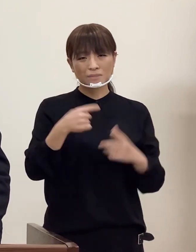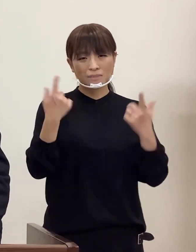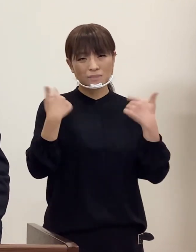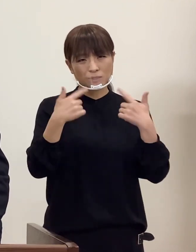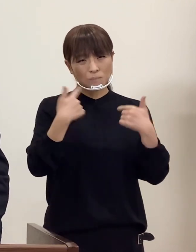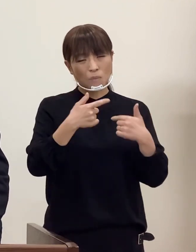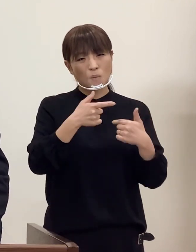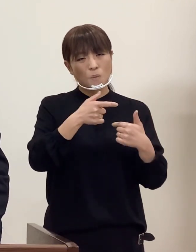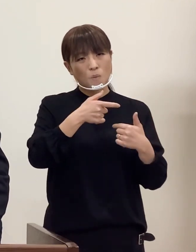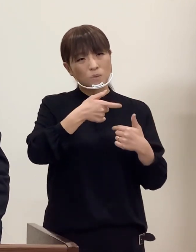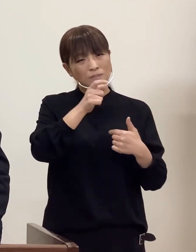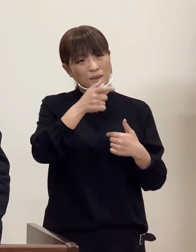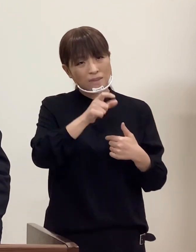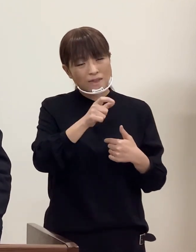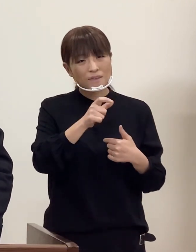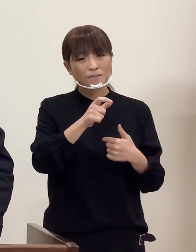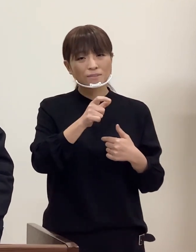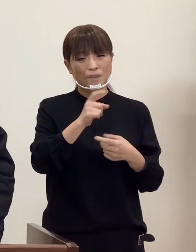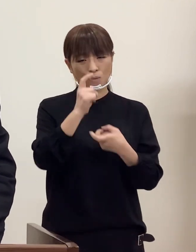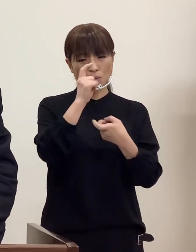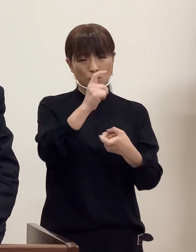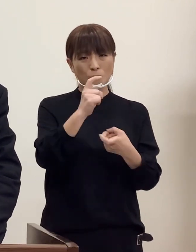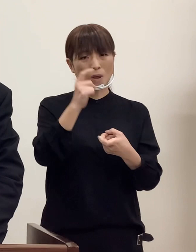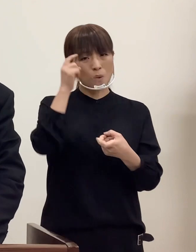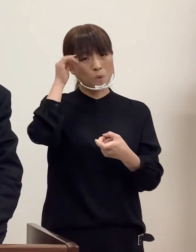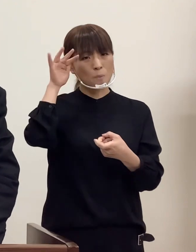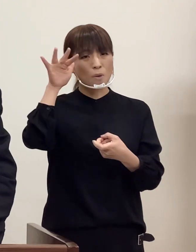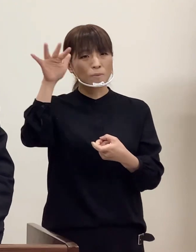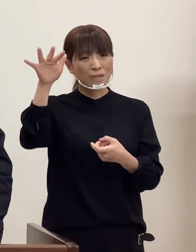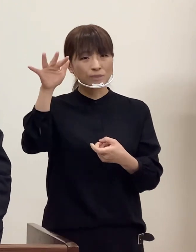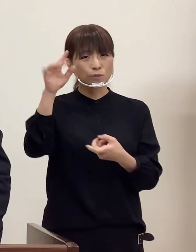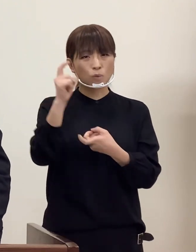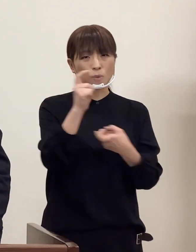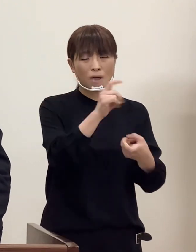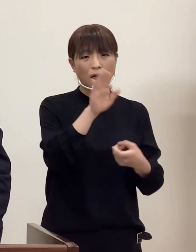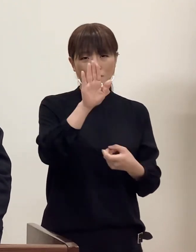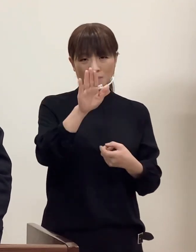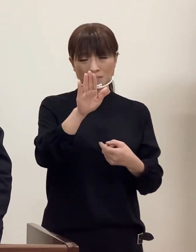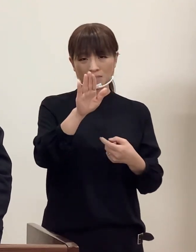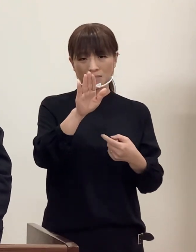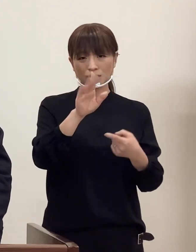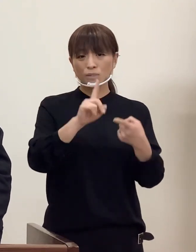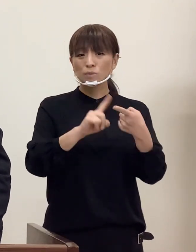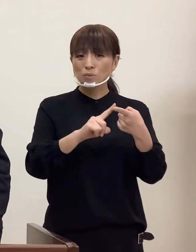葉を聞くと思い出す言葉がいろいろあります。一つは、